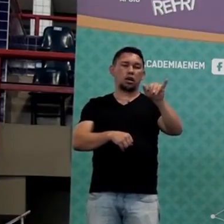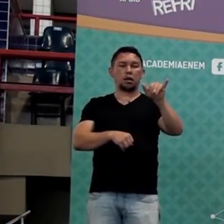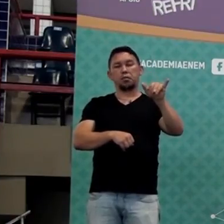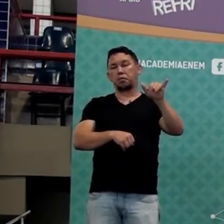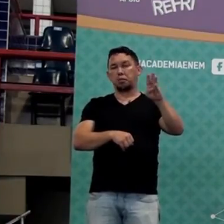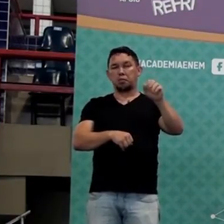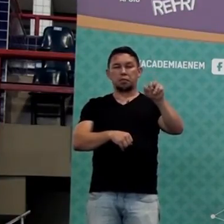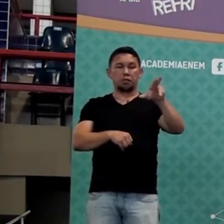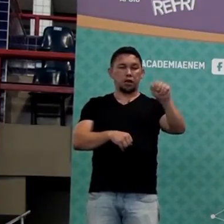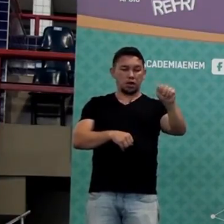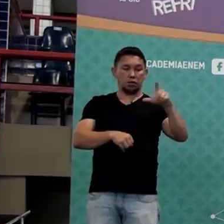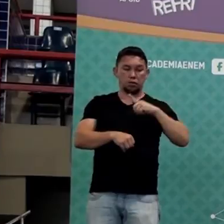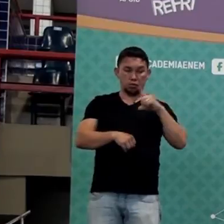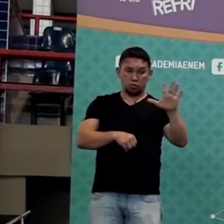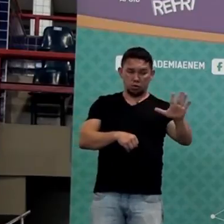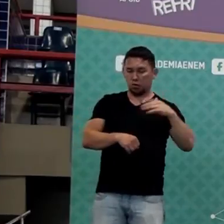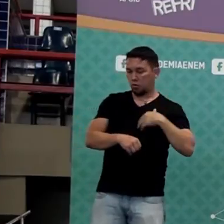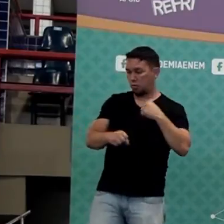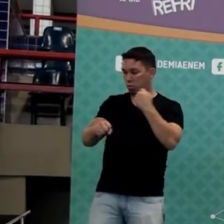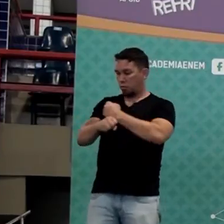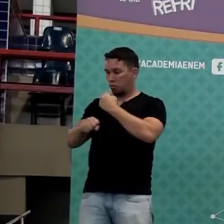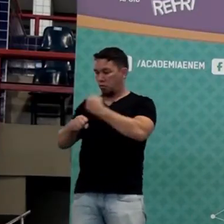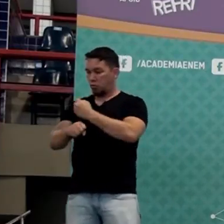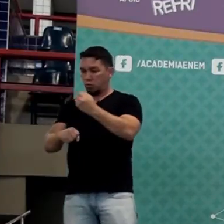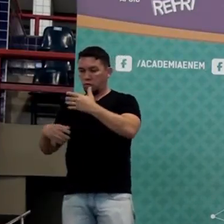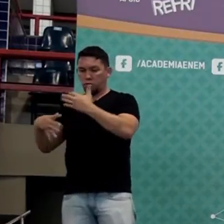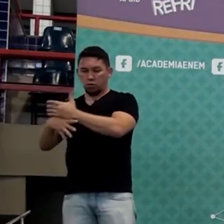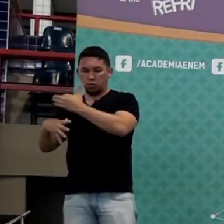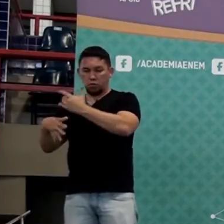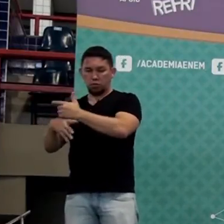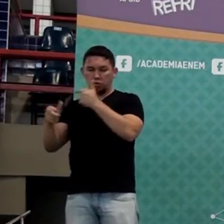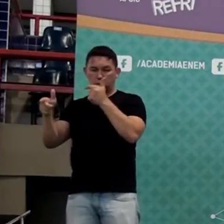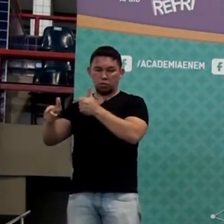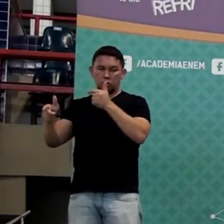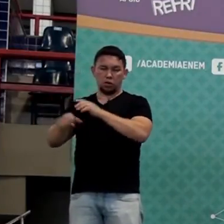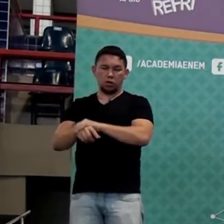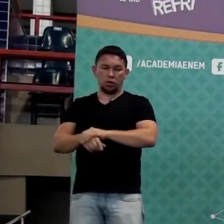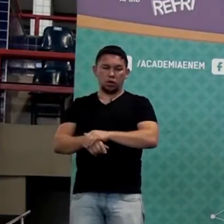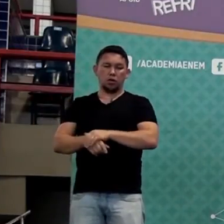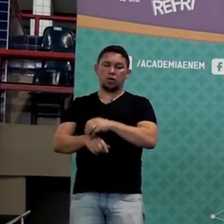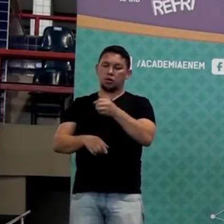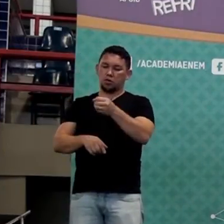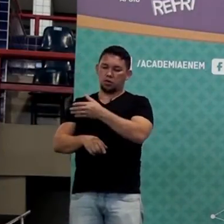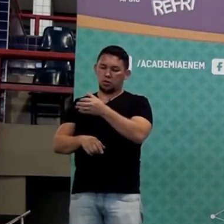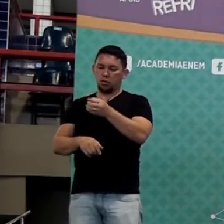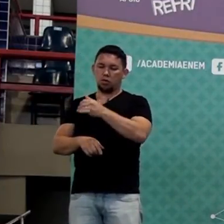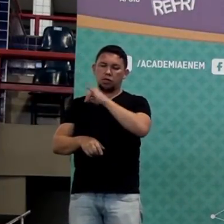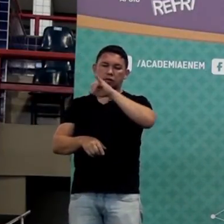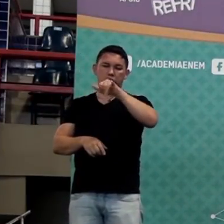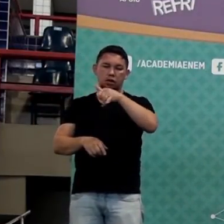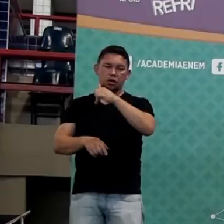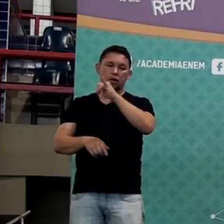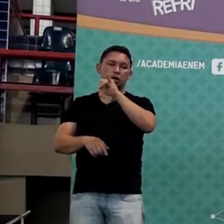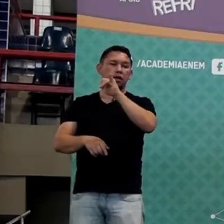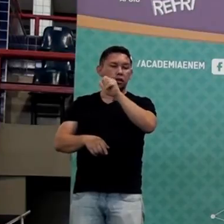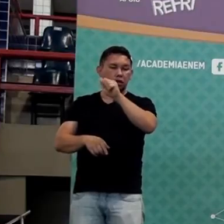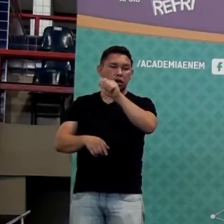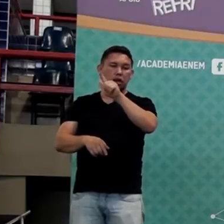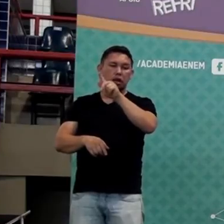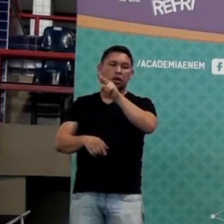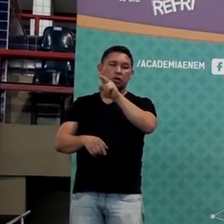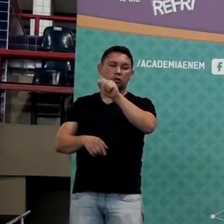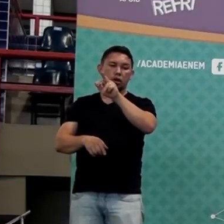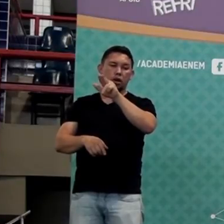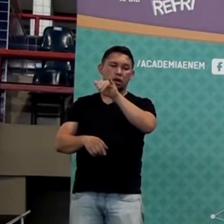uma nova cidade, que aí o nome da nova cidade, como é que é? Nova Jaguaribara, certo? E o